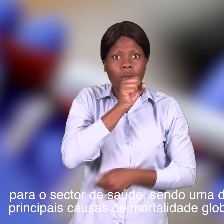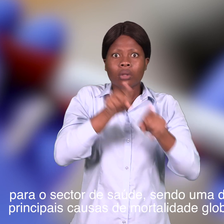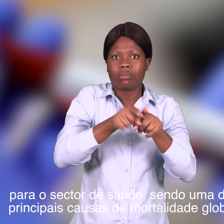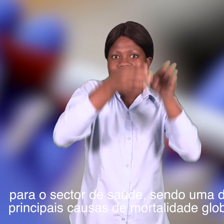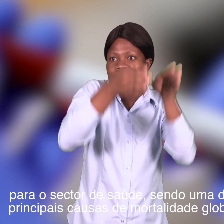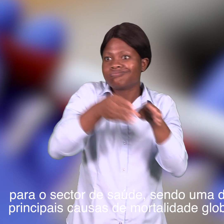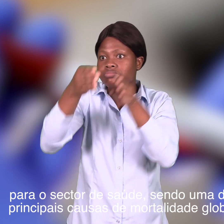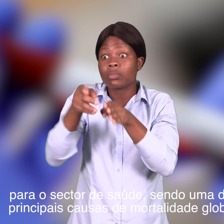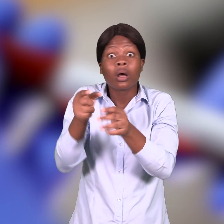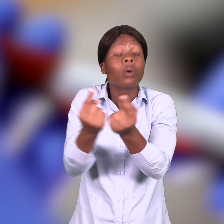mortalidade global.